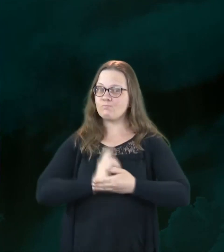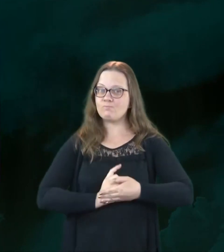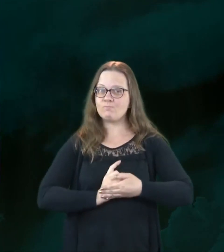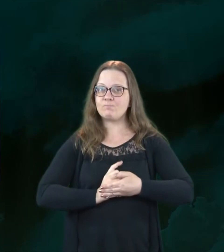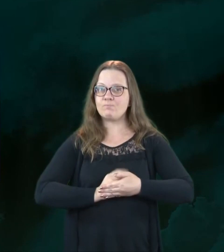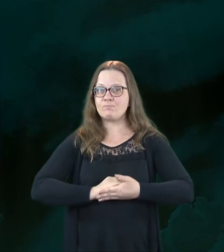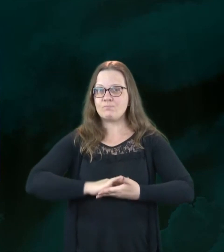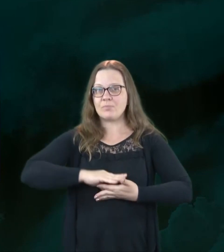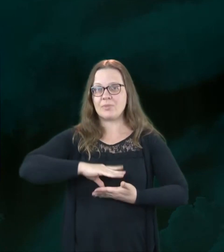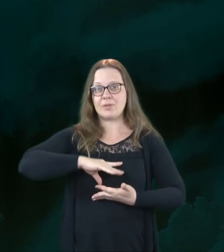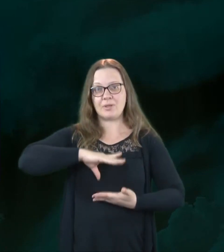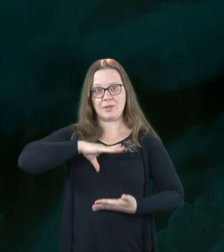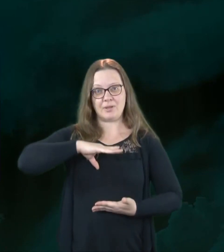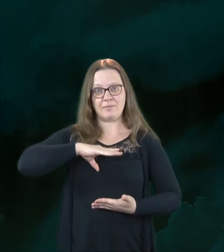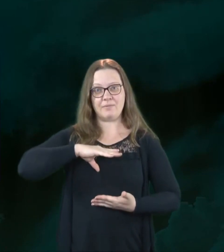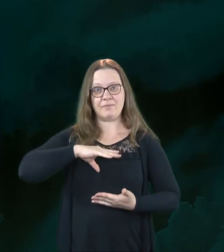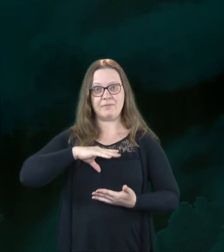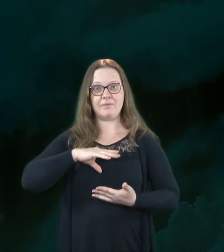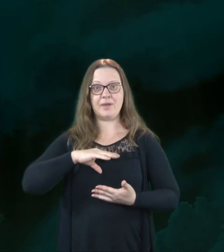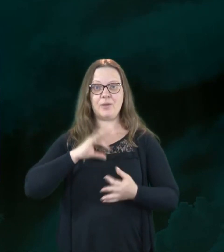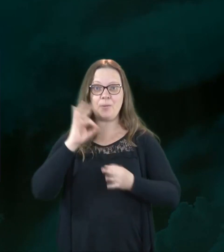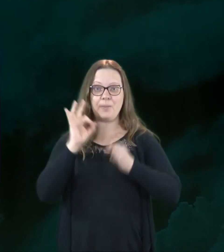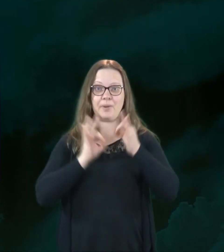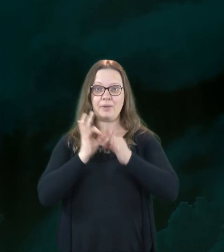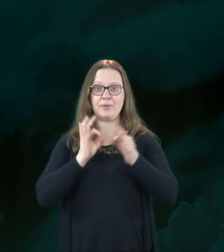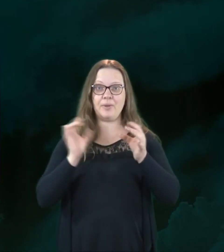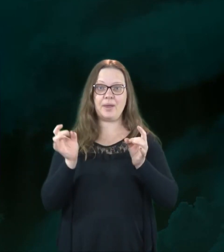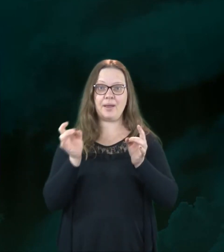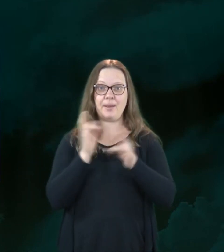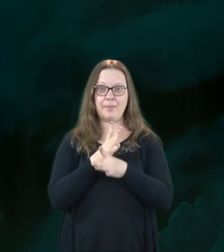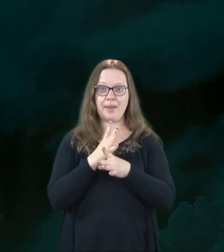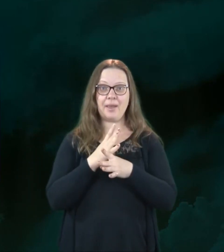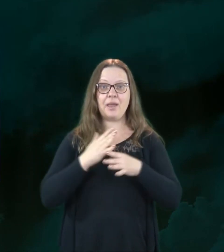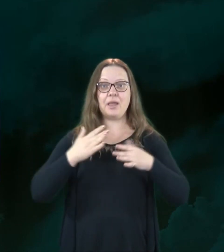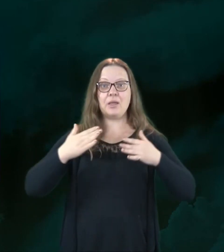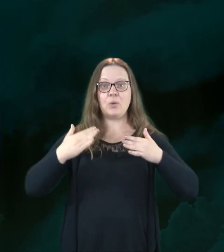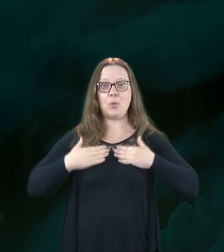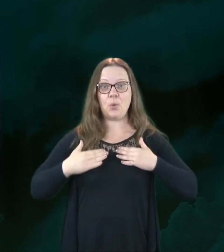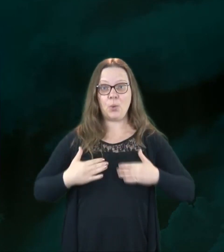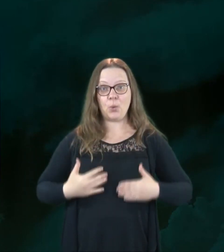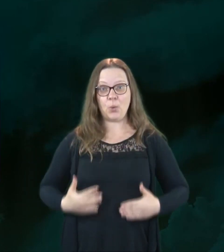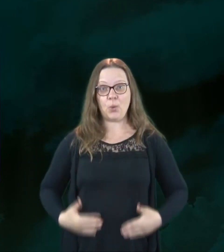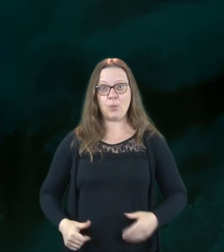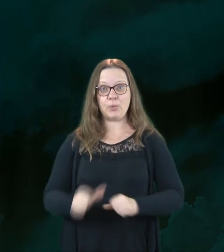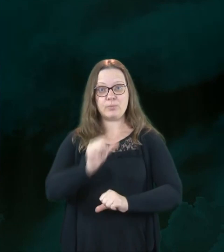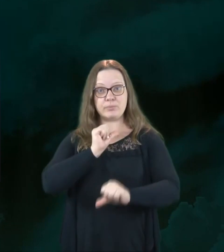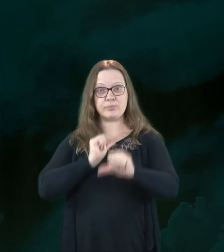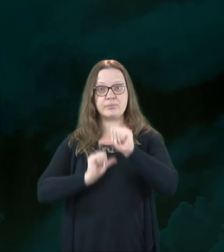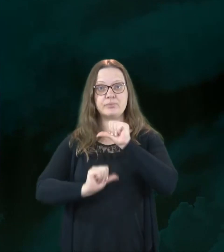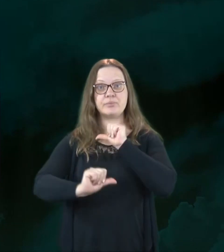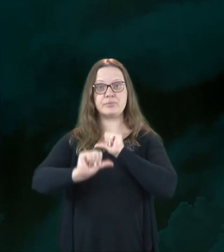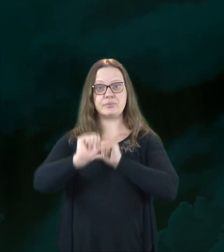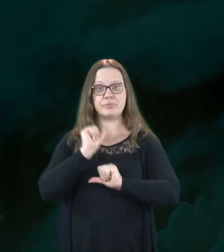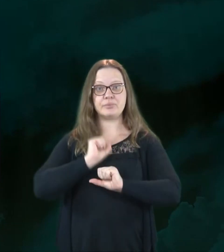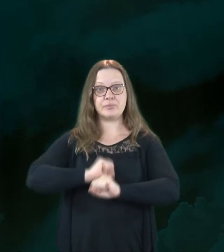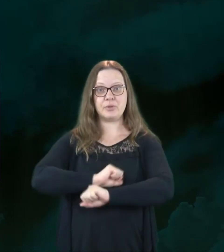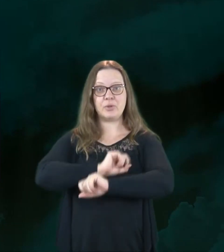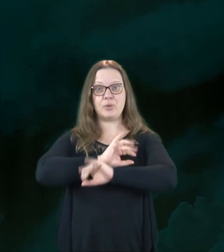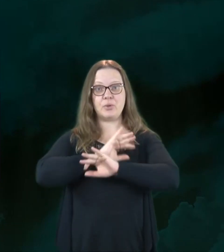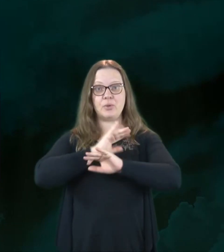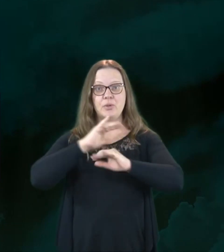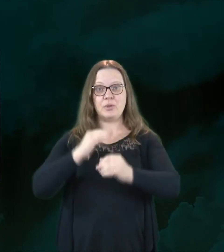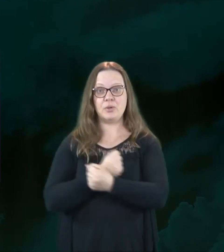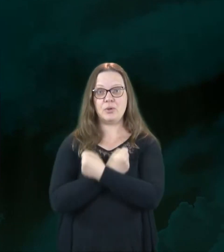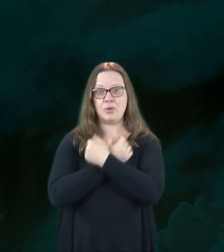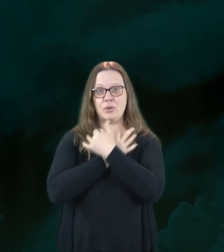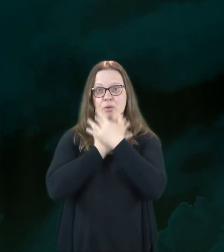vai concretizar a terceira parte do nosso corpo, que é a redenção do nosso corpo, que é a glorificação do nosso corpo,